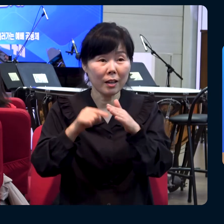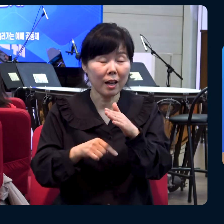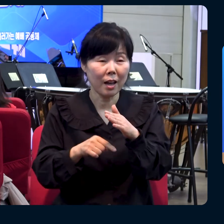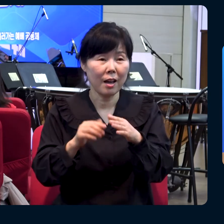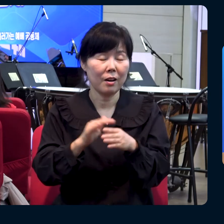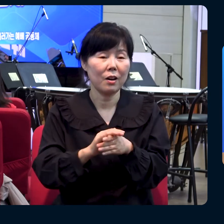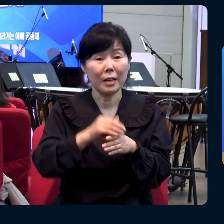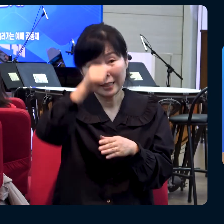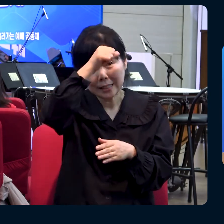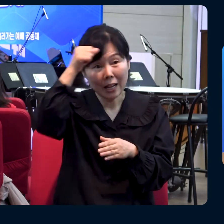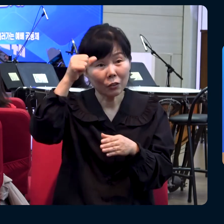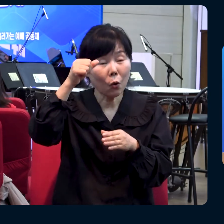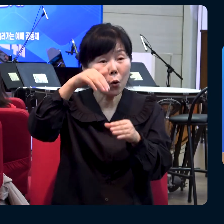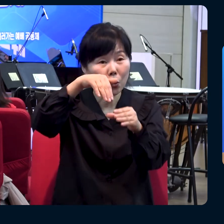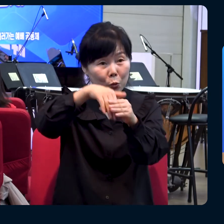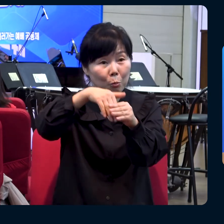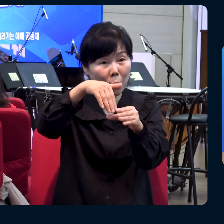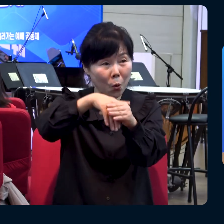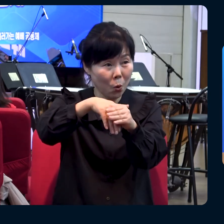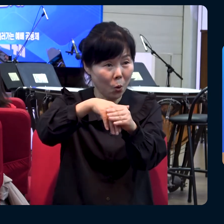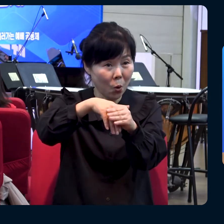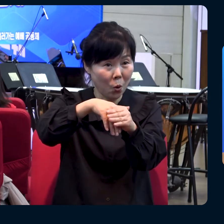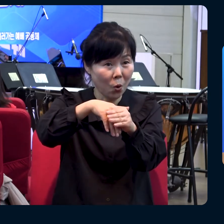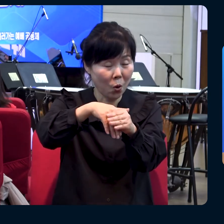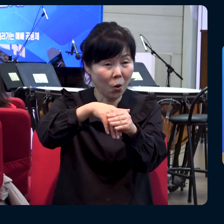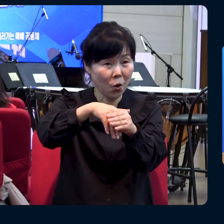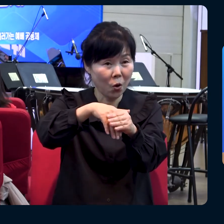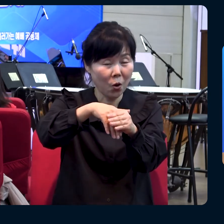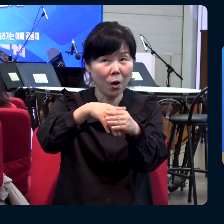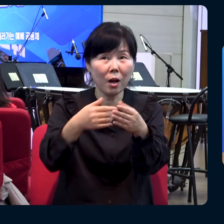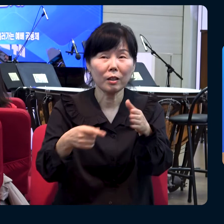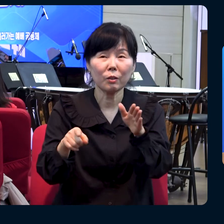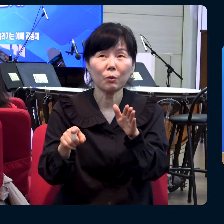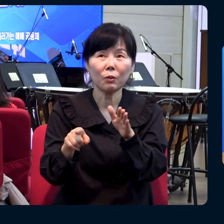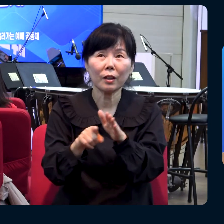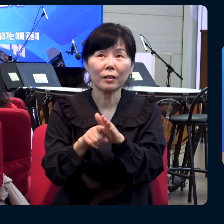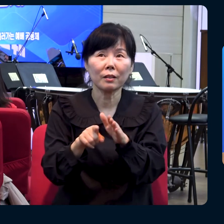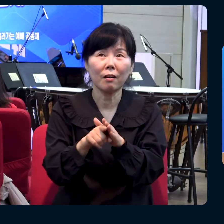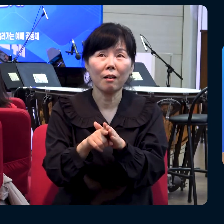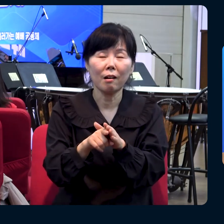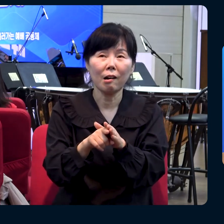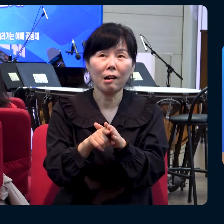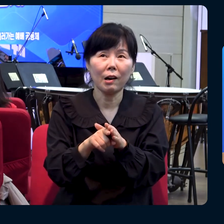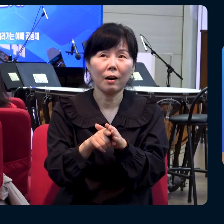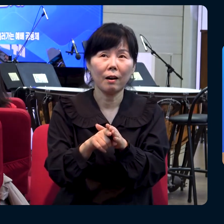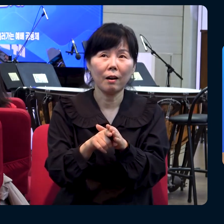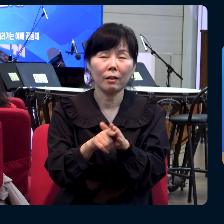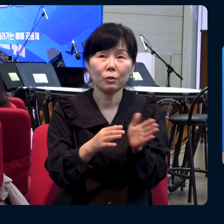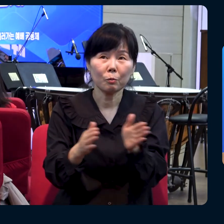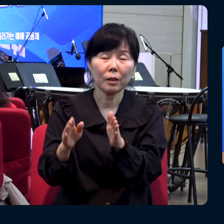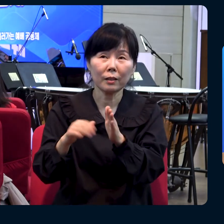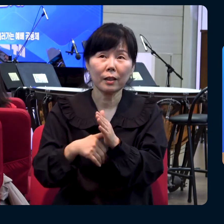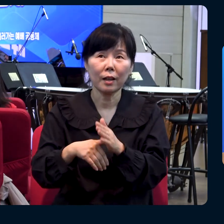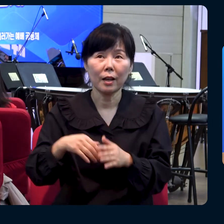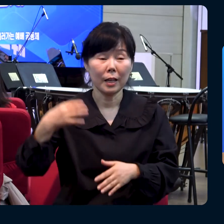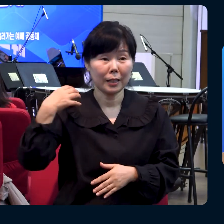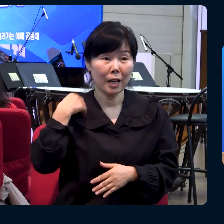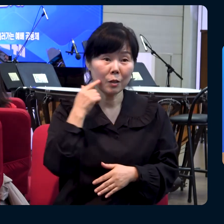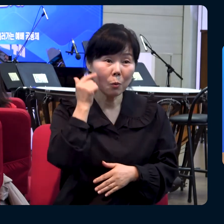합니다. 근데 공고를 하기 직전에 담임 목사에게 있는 권한이 하나가 있습니다.